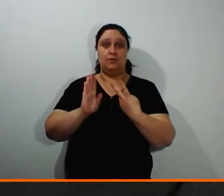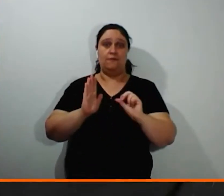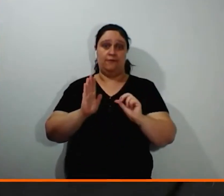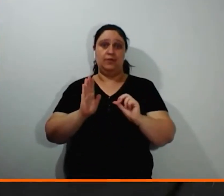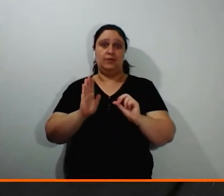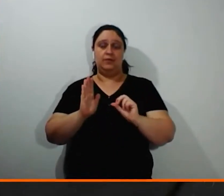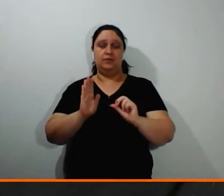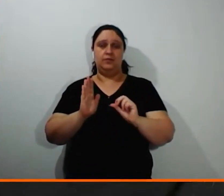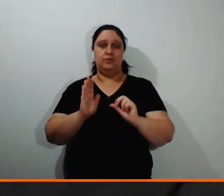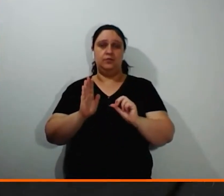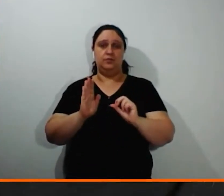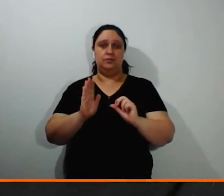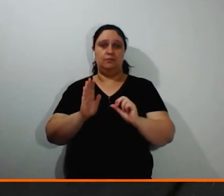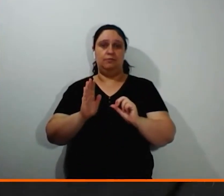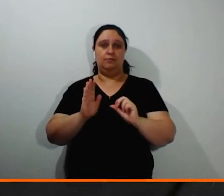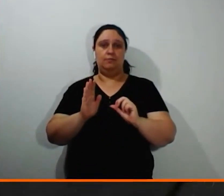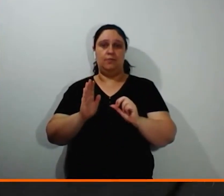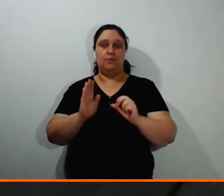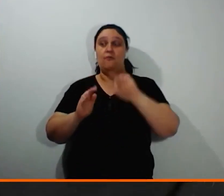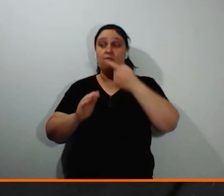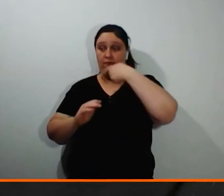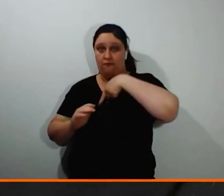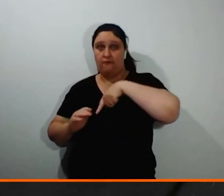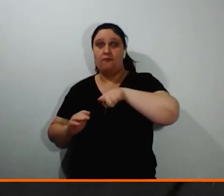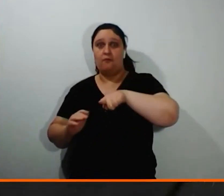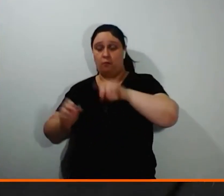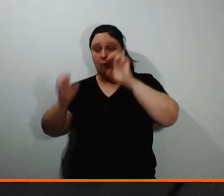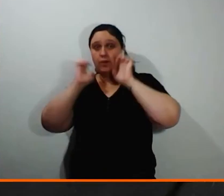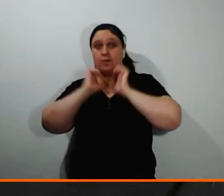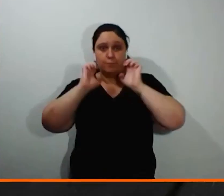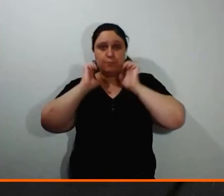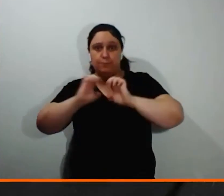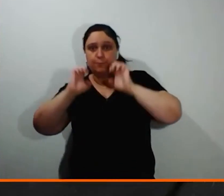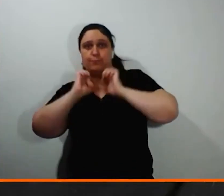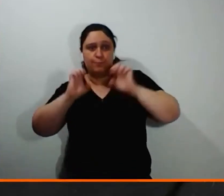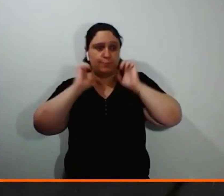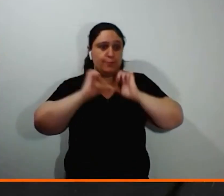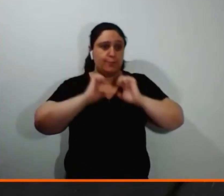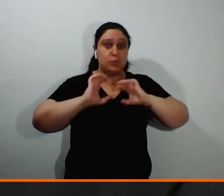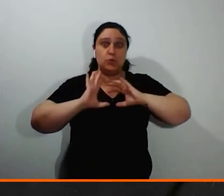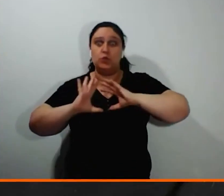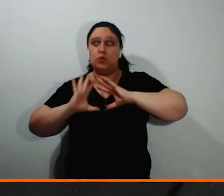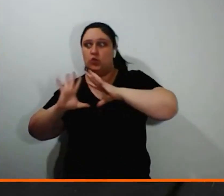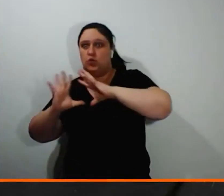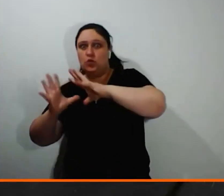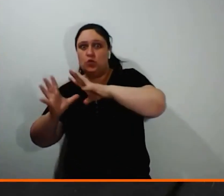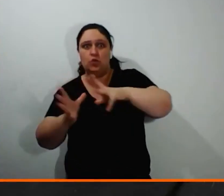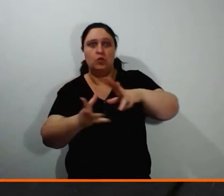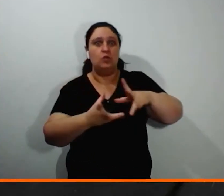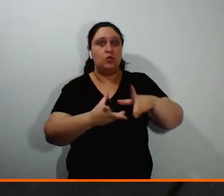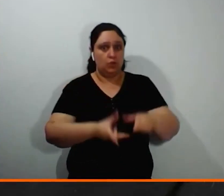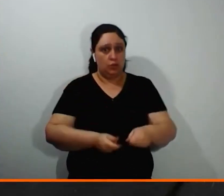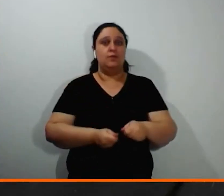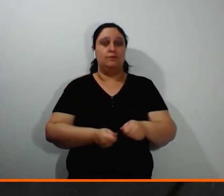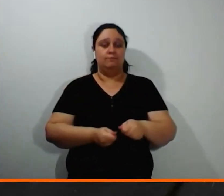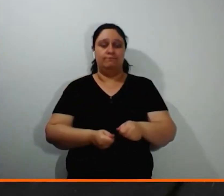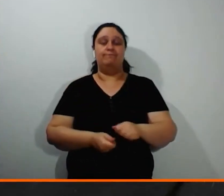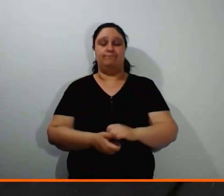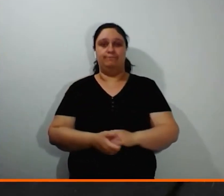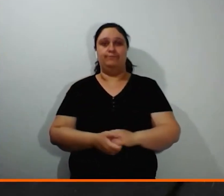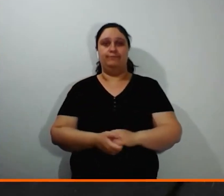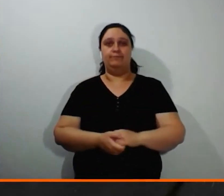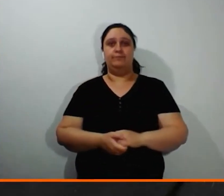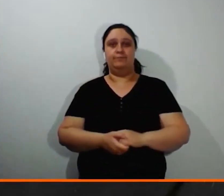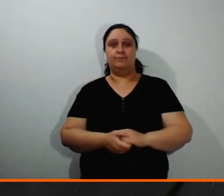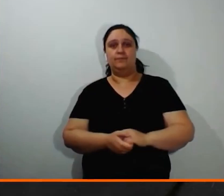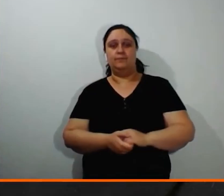partido, pregaram em toda parte. São duas coisas, né? Uma é toda criatura,